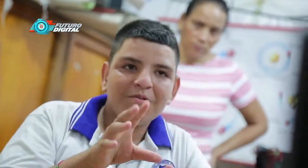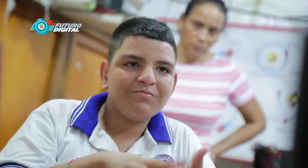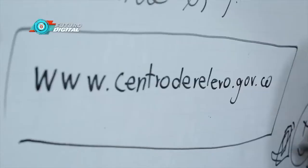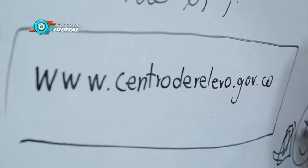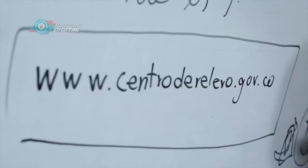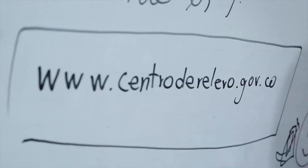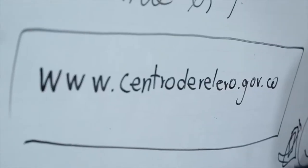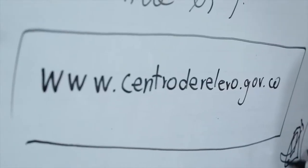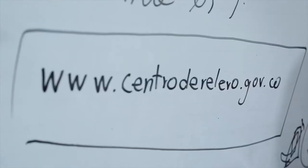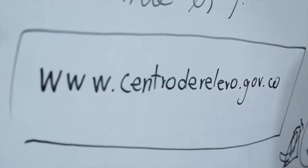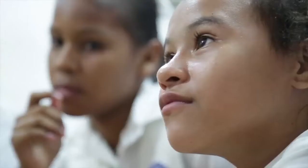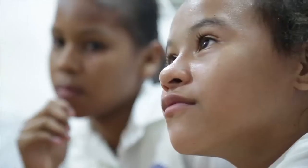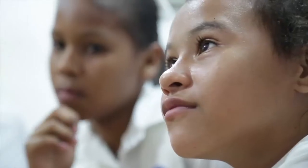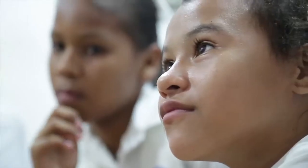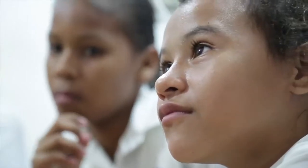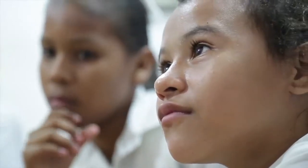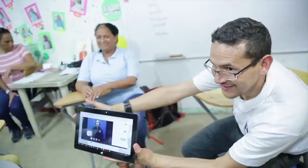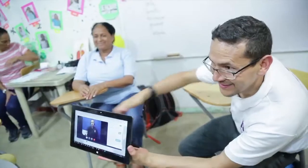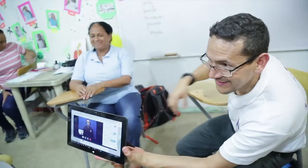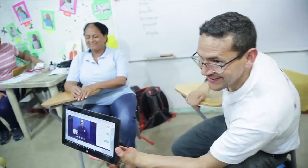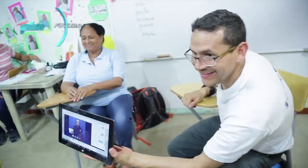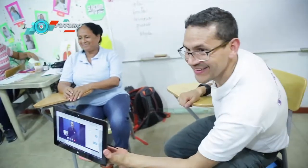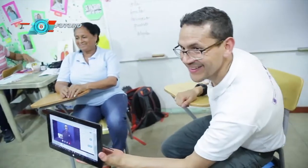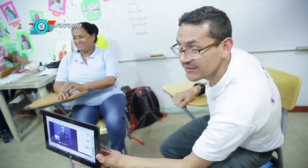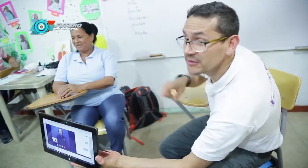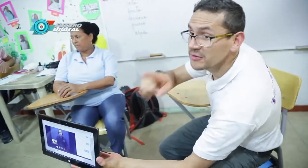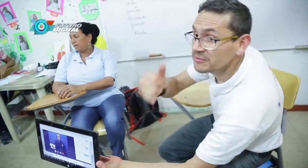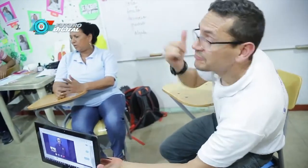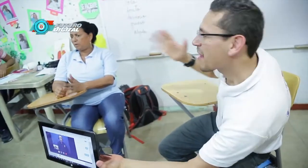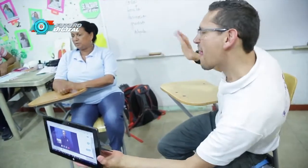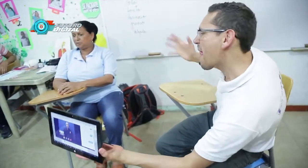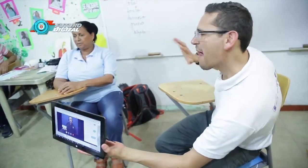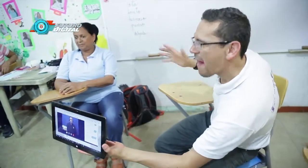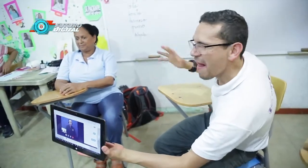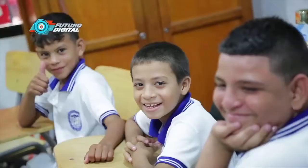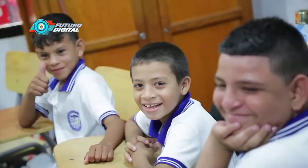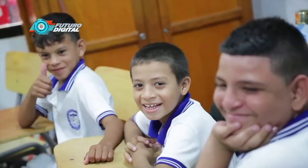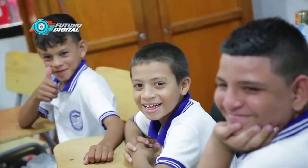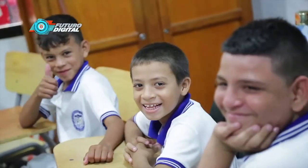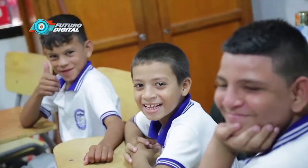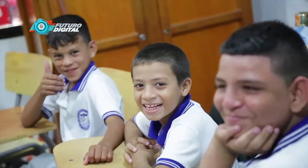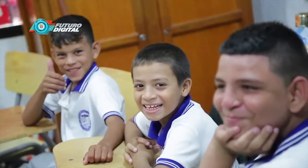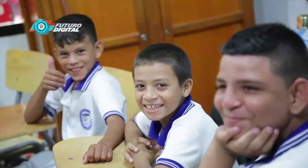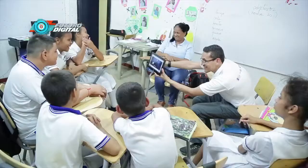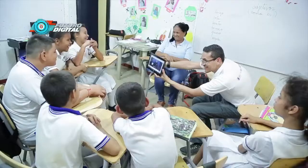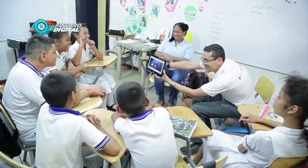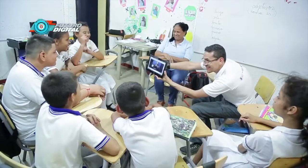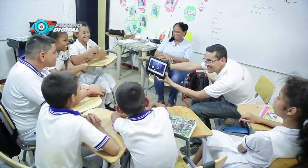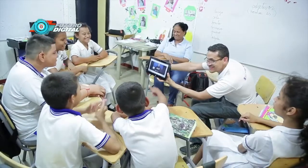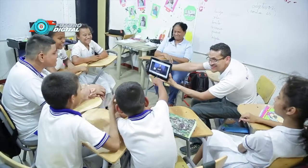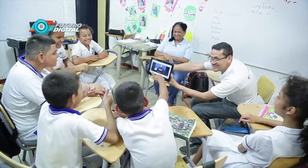Malambo Atlántico, los estudiantes pudieron conocer más acerca del Centro de Relevo, un proyecto que beneficia a la población sorda de todo el país.